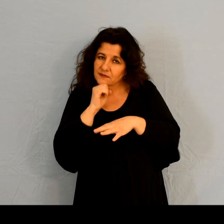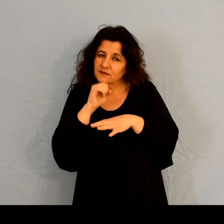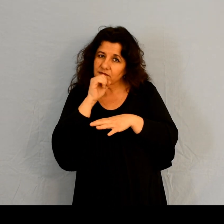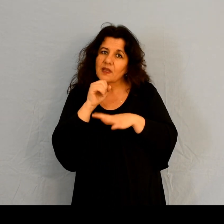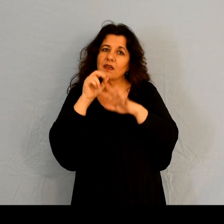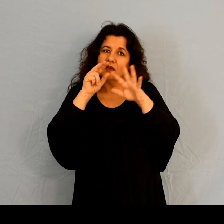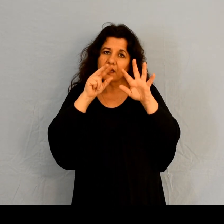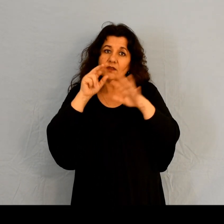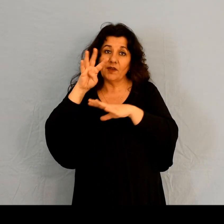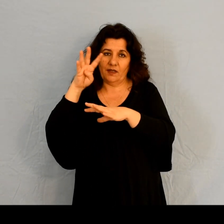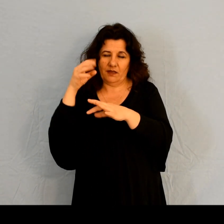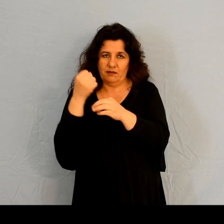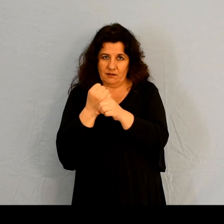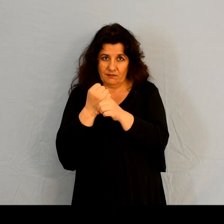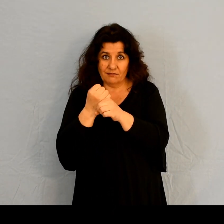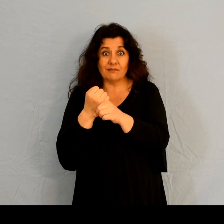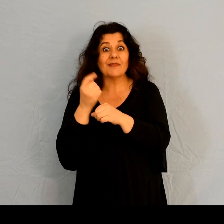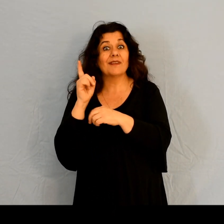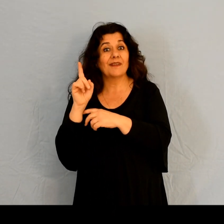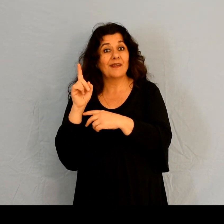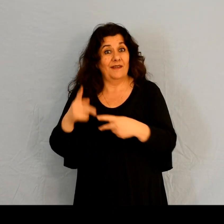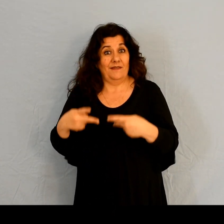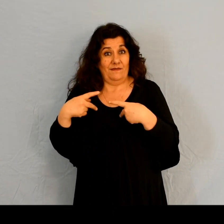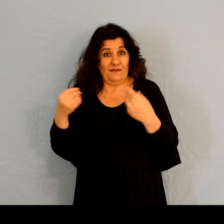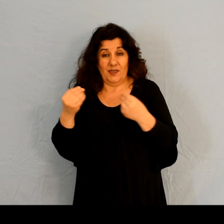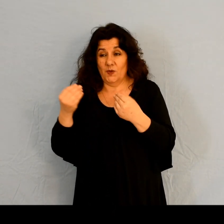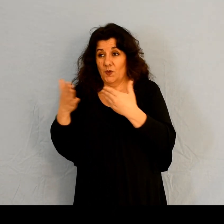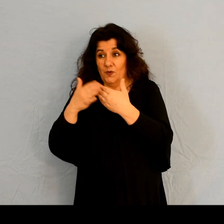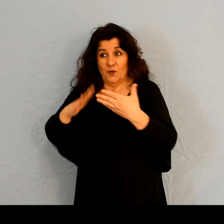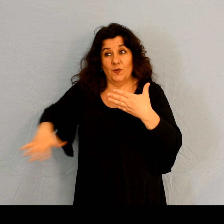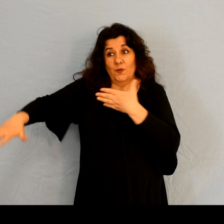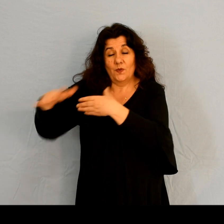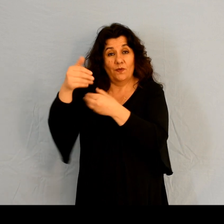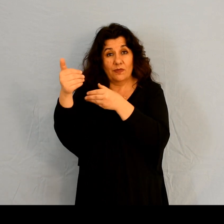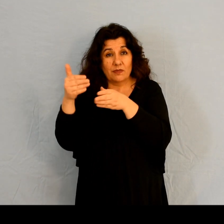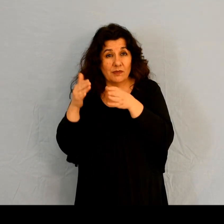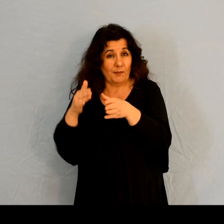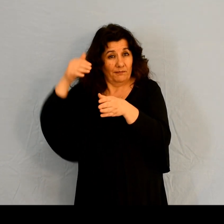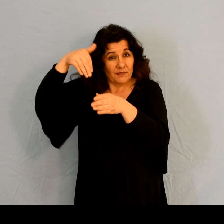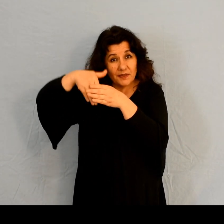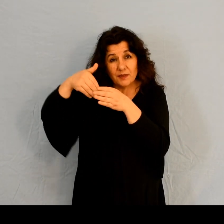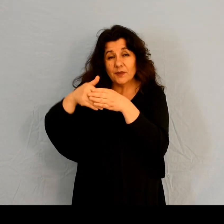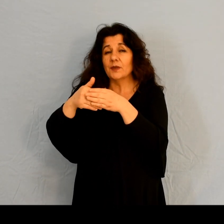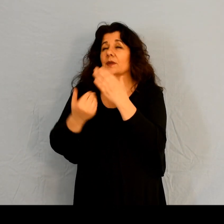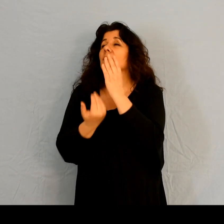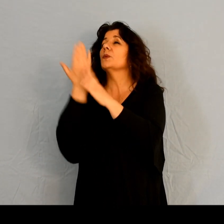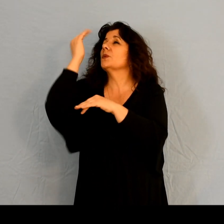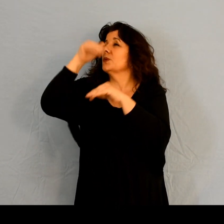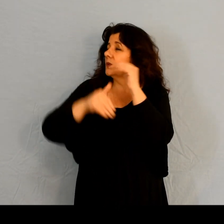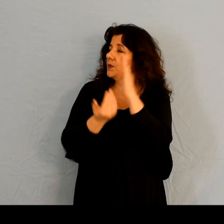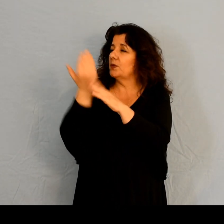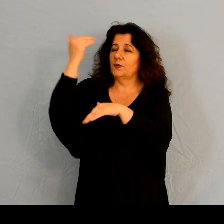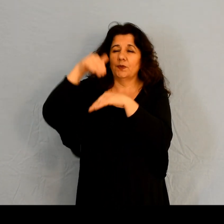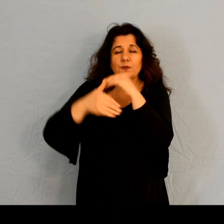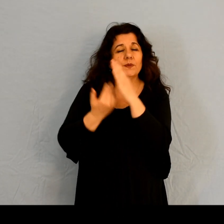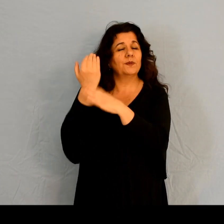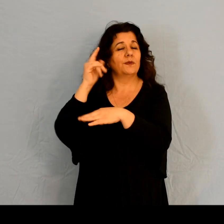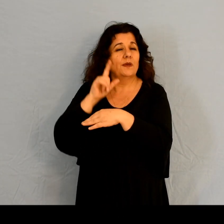Elle ne s'éloignait pas du temple, servant Dieu jour et nuit, dans le